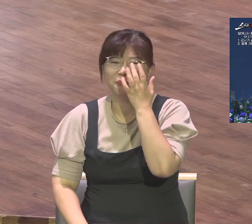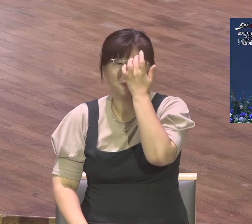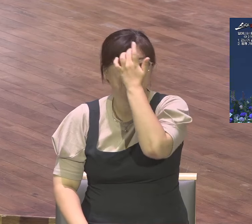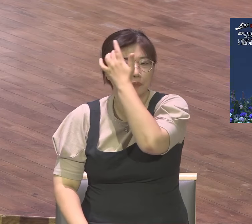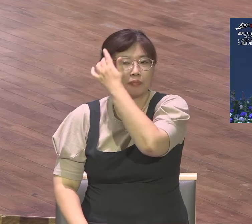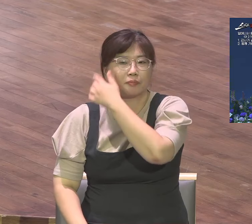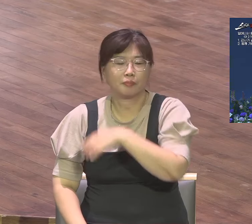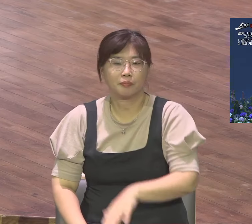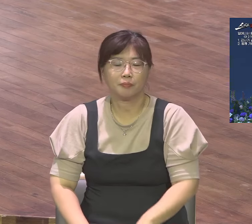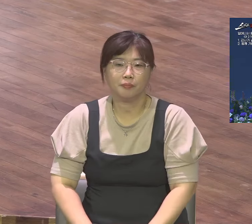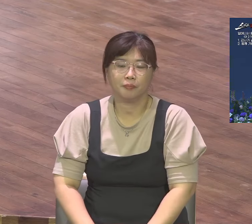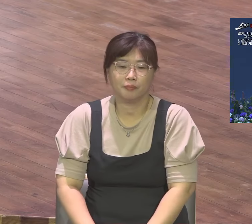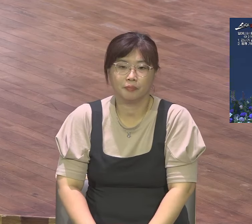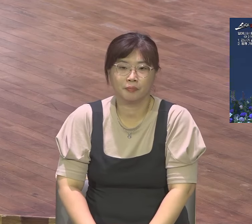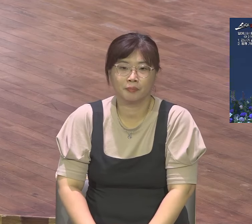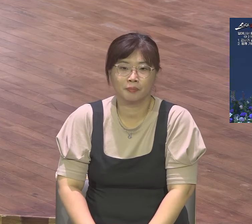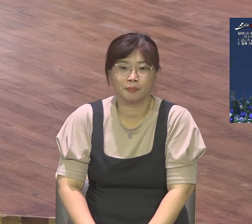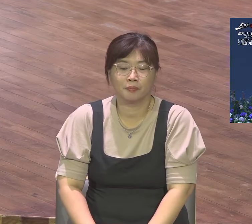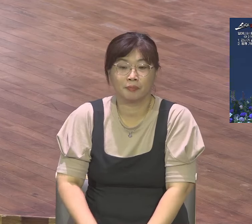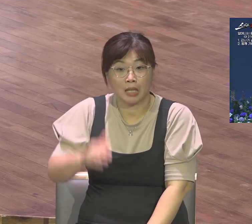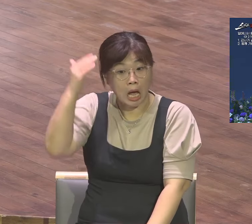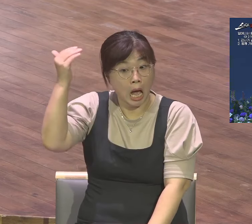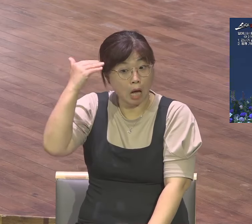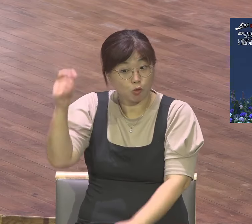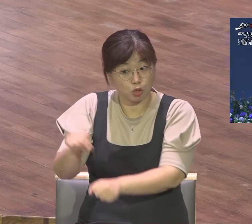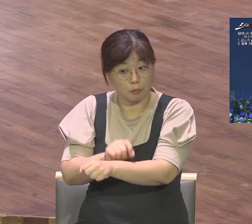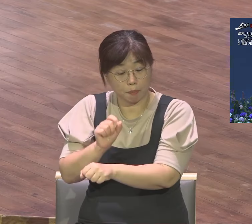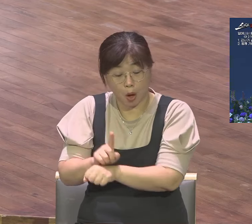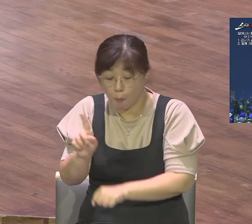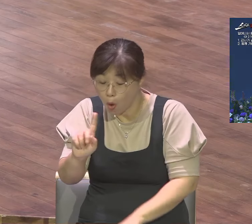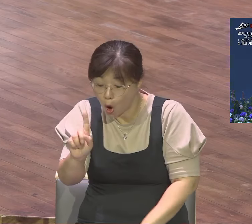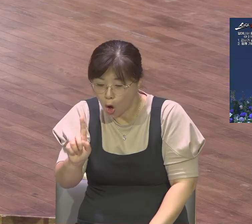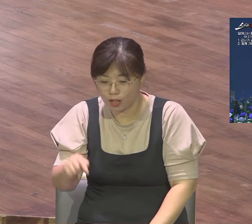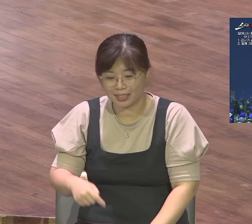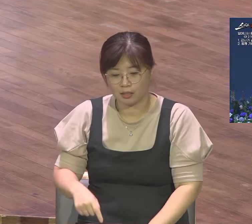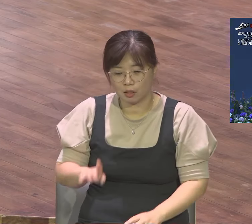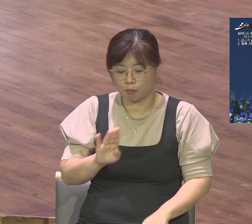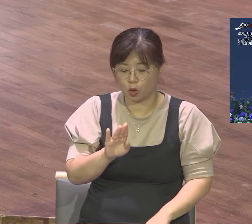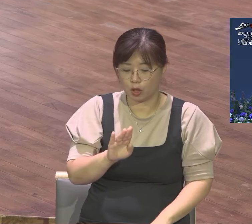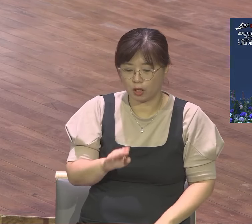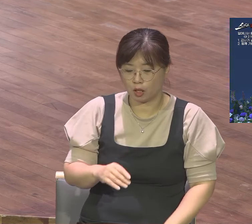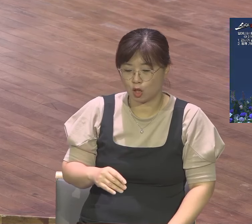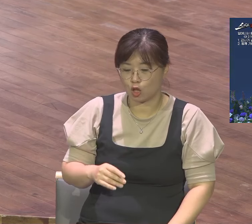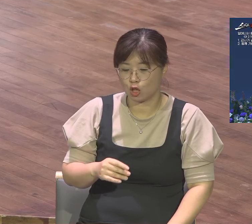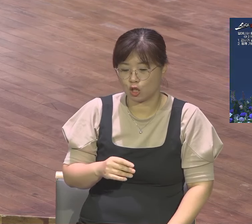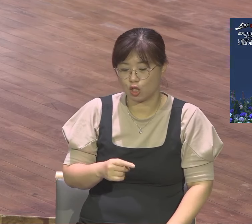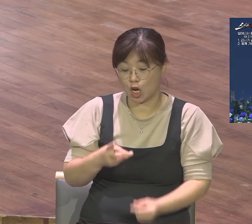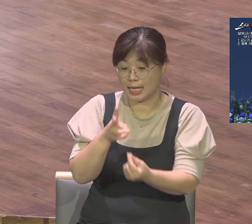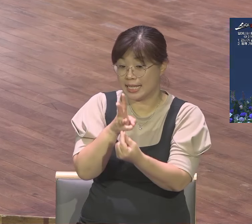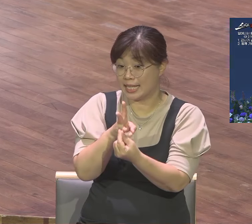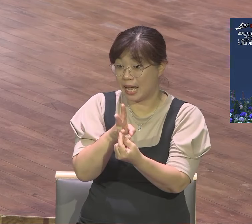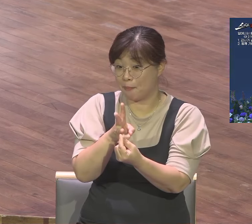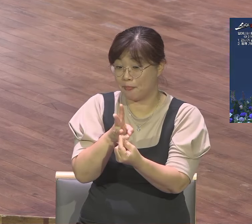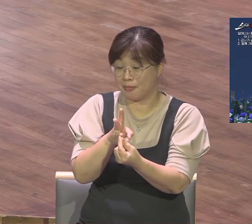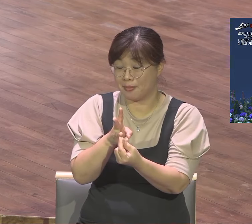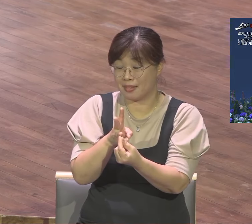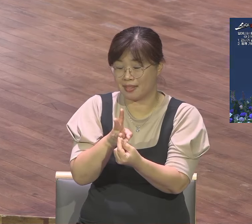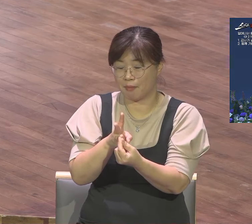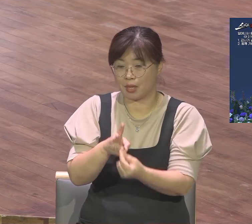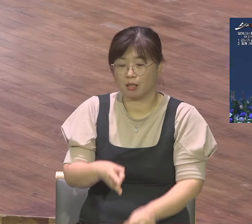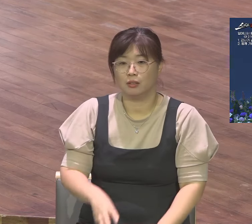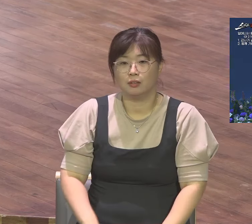특별히 단체전의 선수들이요 단체전 할 때 독일과 동메달 결정전 했잖아요. 독일과 동메달.